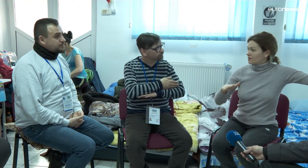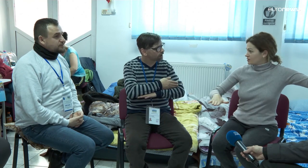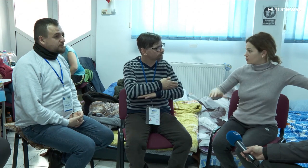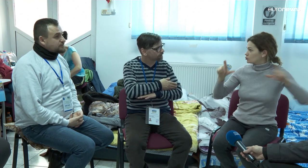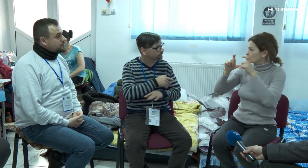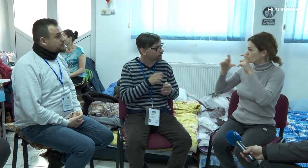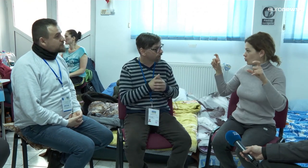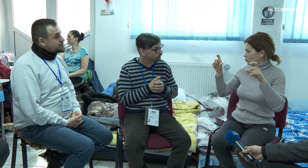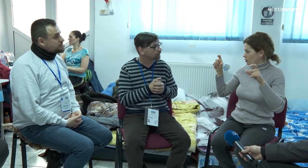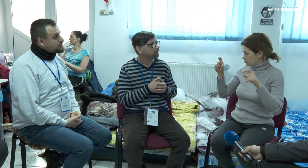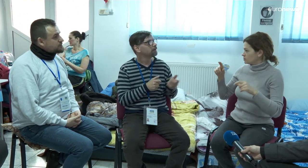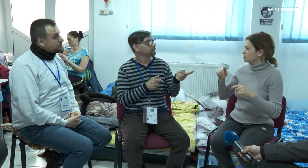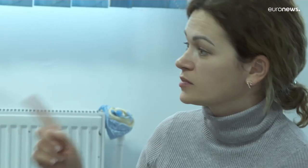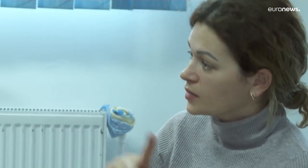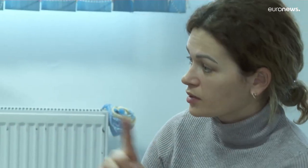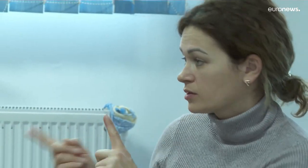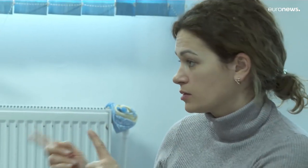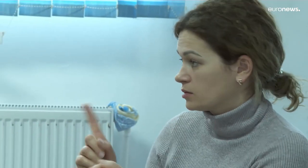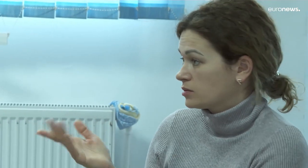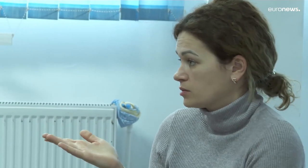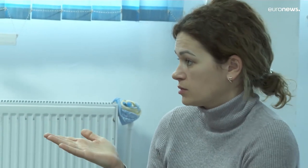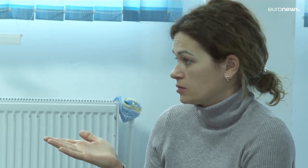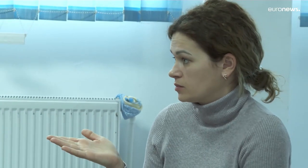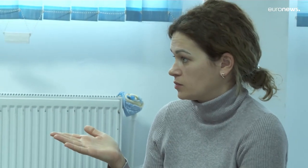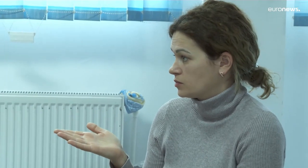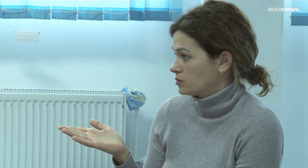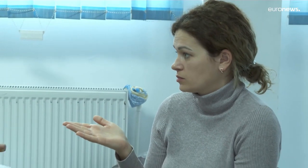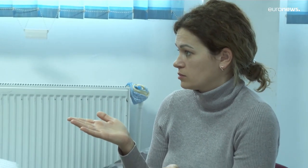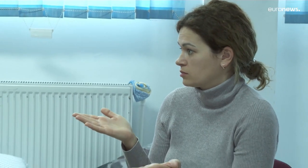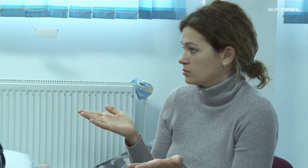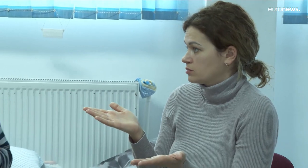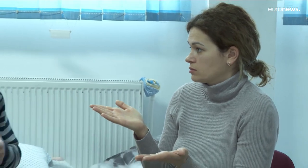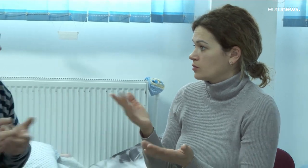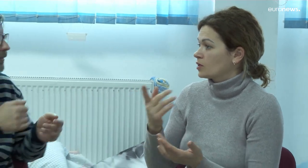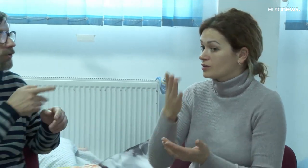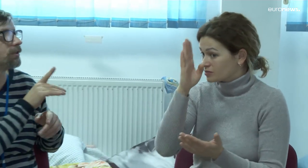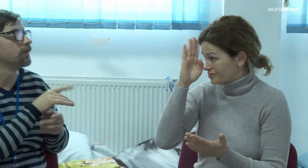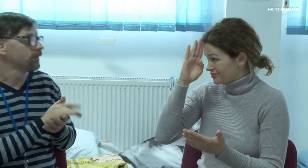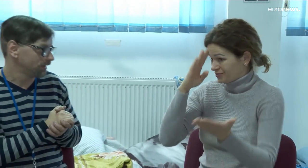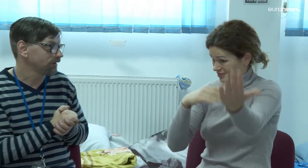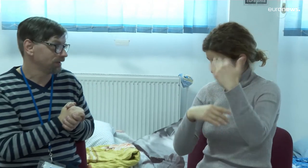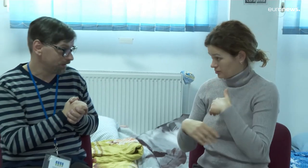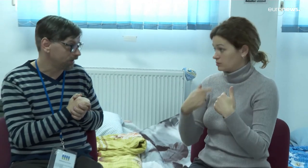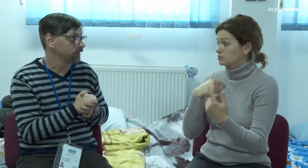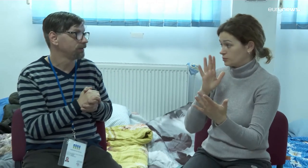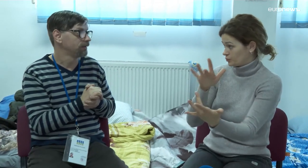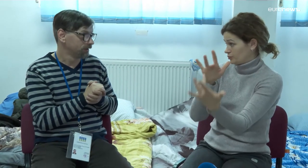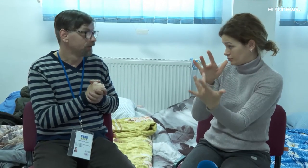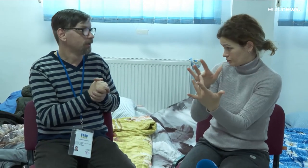Como muchos otros refugiados, Tamar abandonó Ucrania tras los primeros bombardeos. En la aduana de Siret conoció a los voluntarios y se refugió en